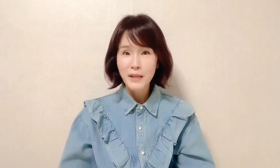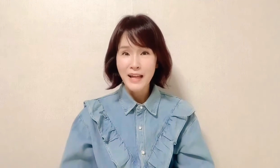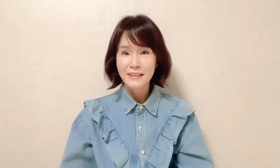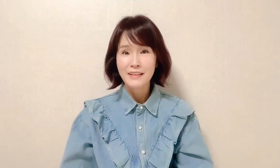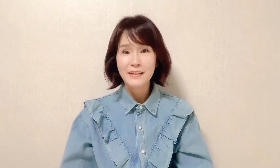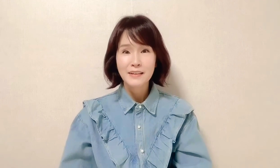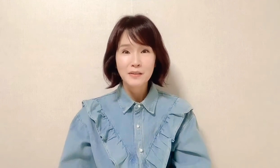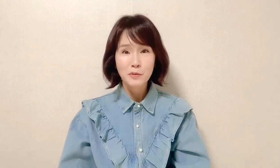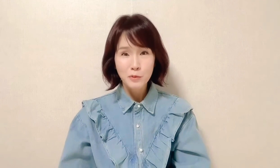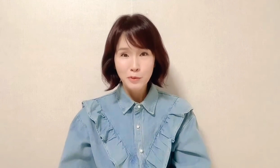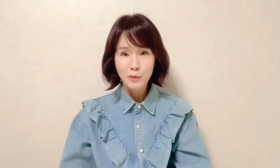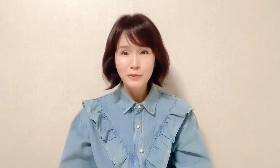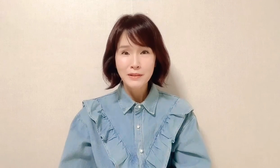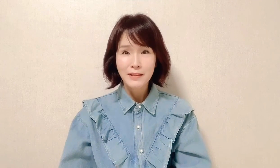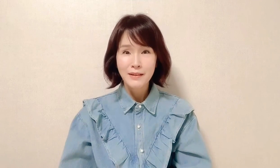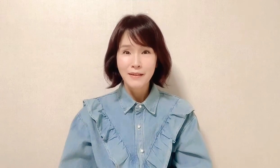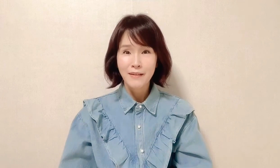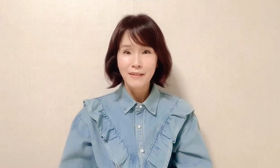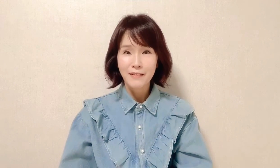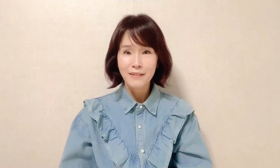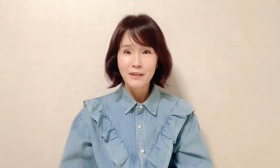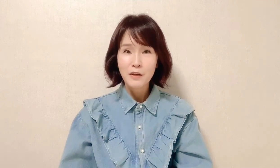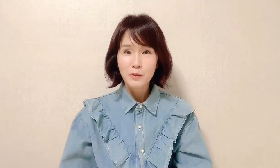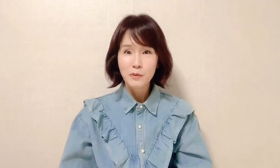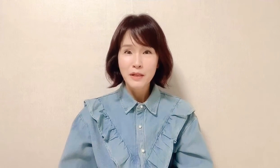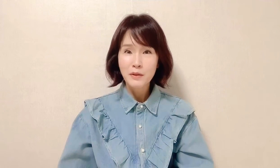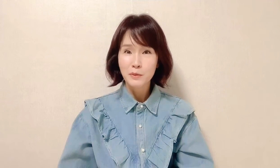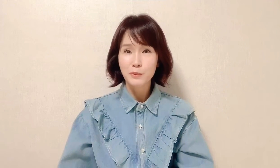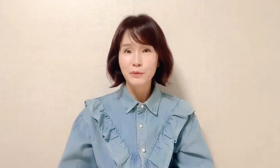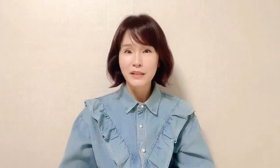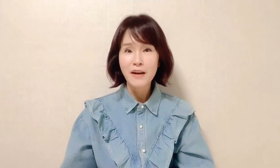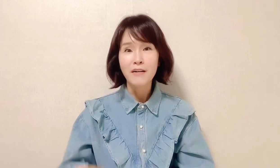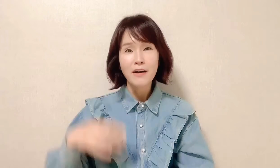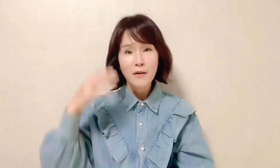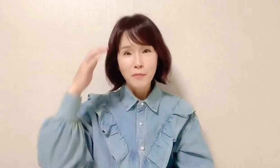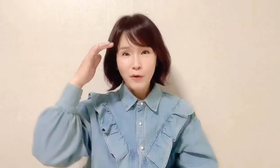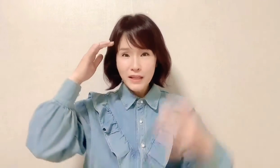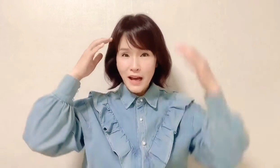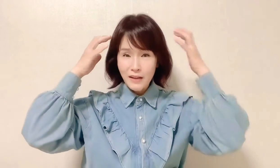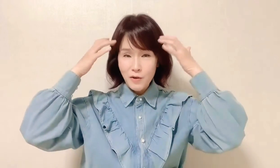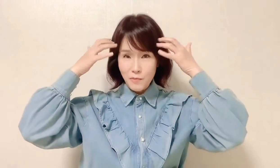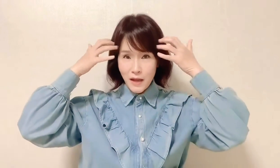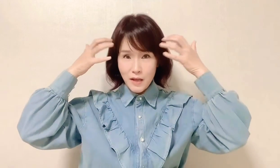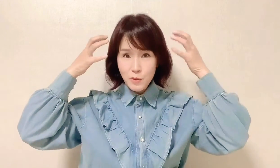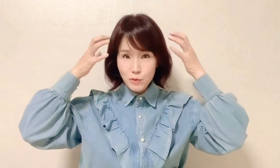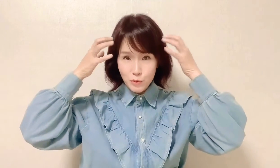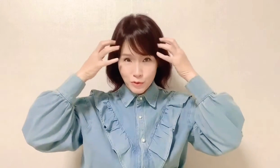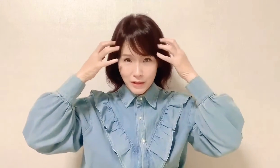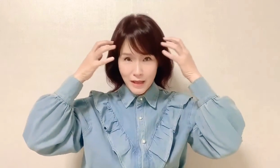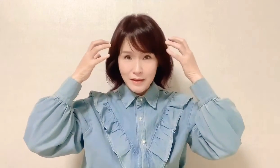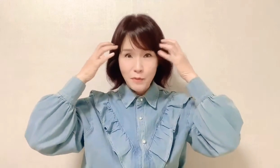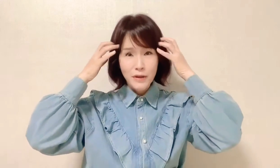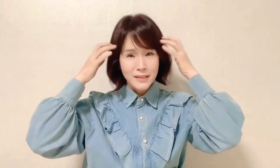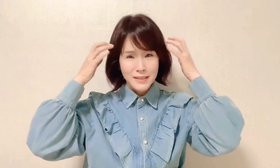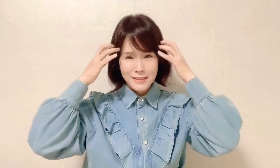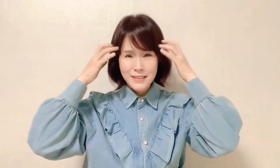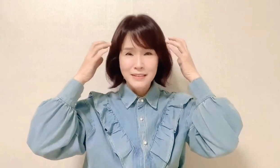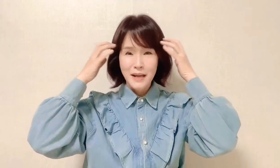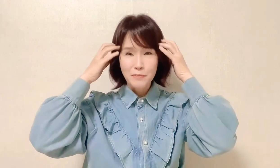고난, 고통. 고난과 고통은요 머리 양옆에 손으로 이렇게 머리가 지끈지끈 아픈